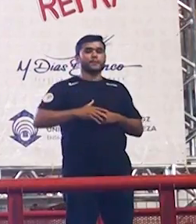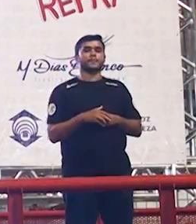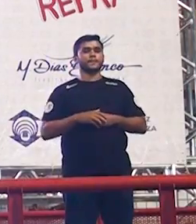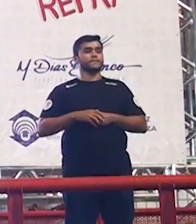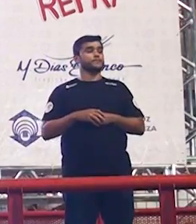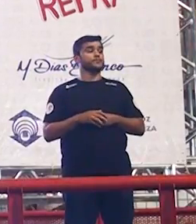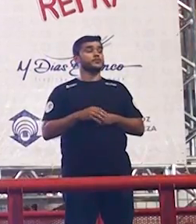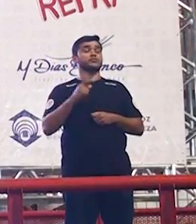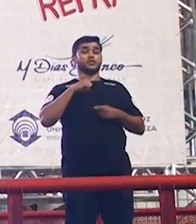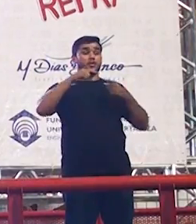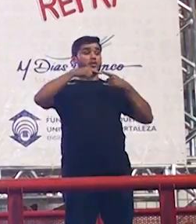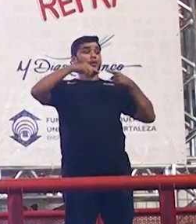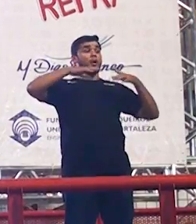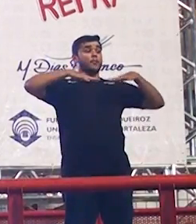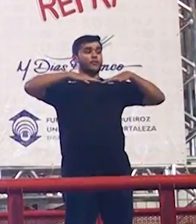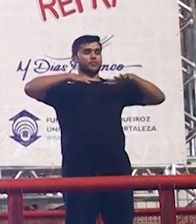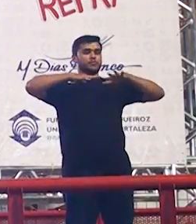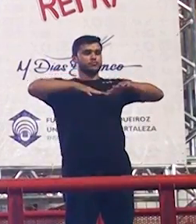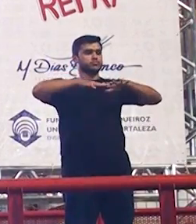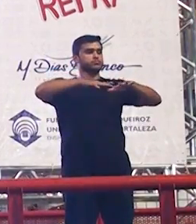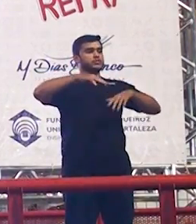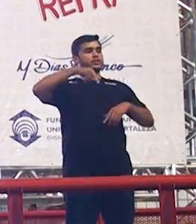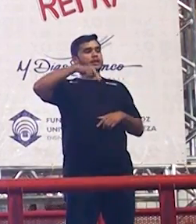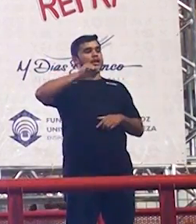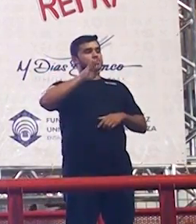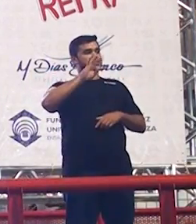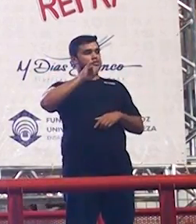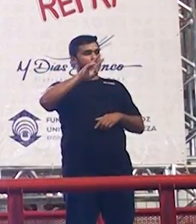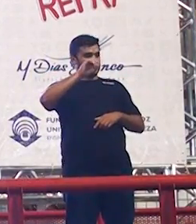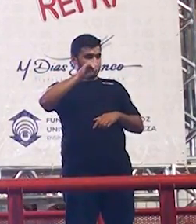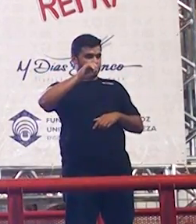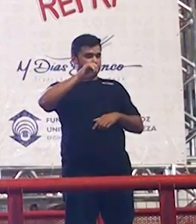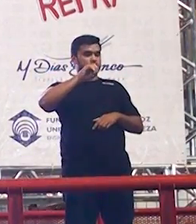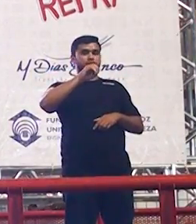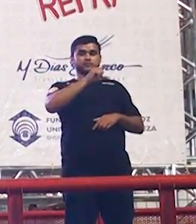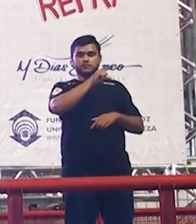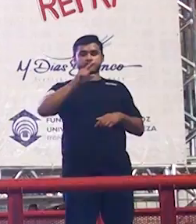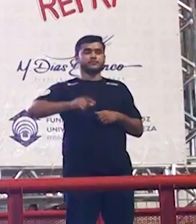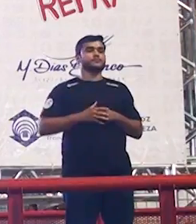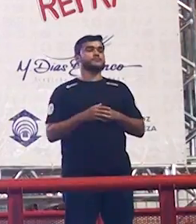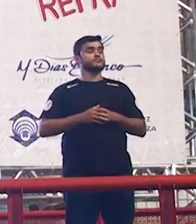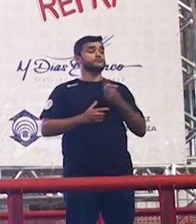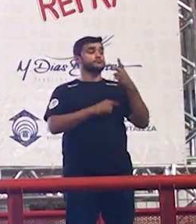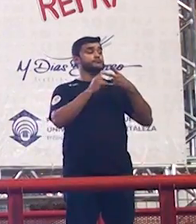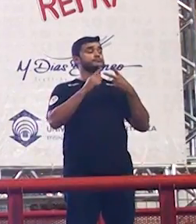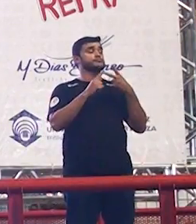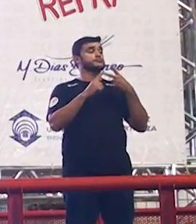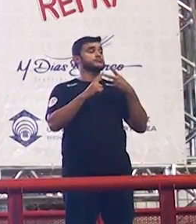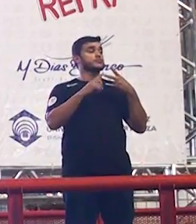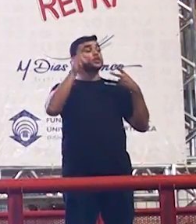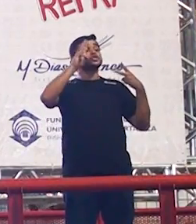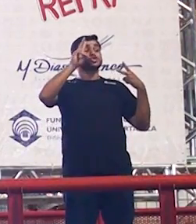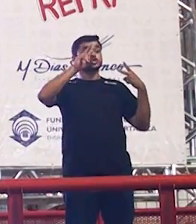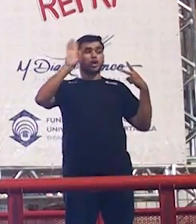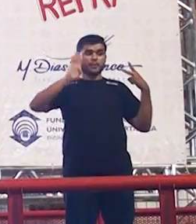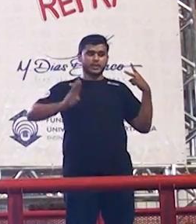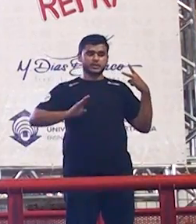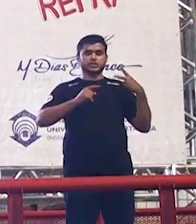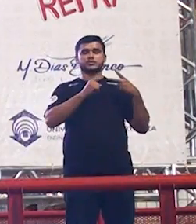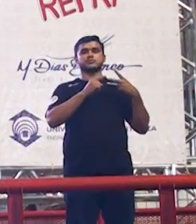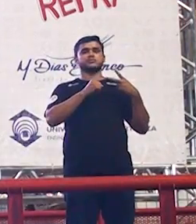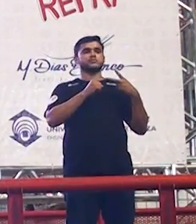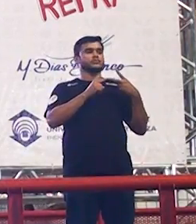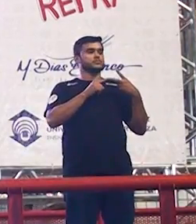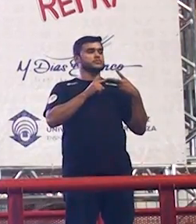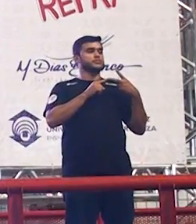movimentos nativistas. Segundo tópico que eu queria que você anotasse. Segundo tópico: os movimentos